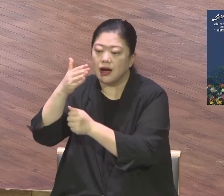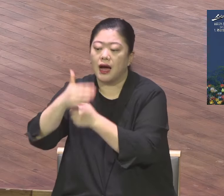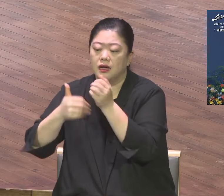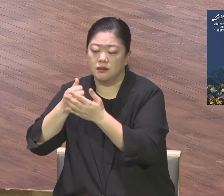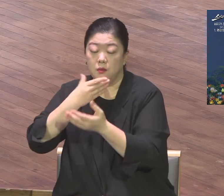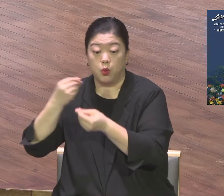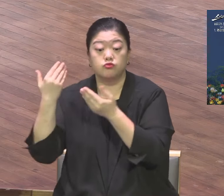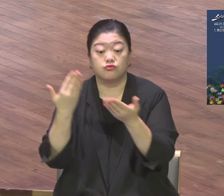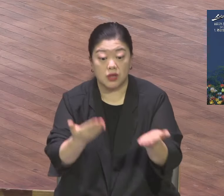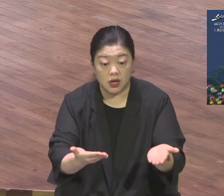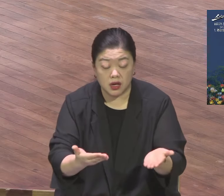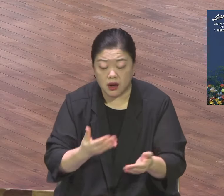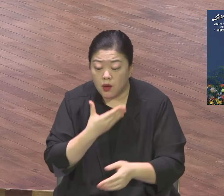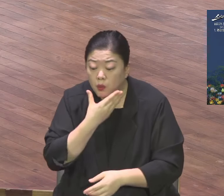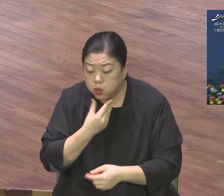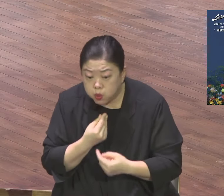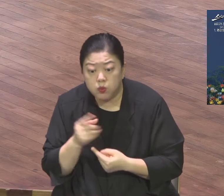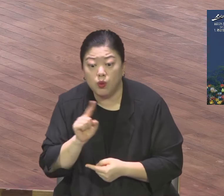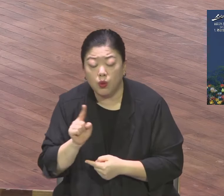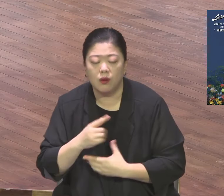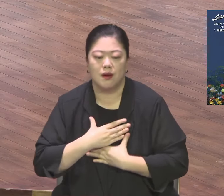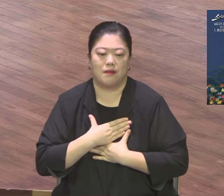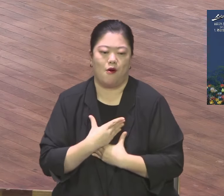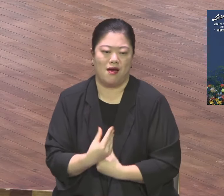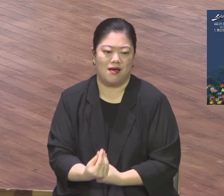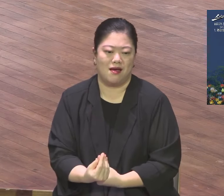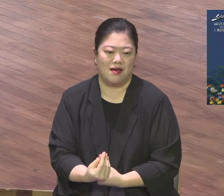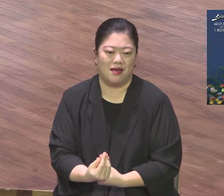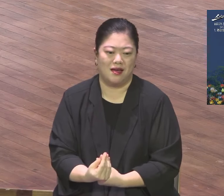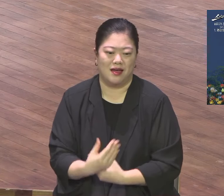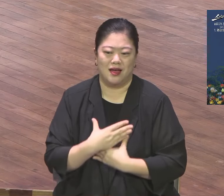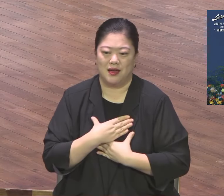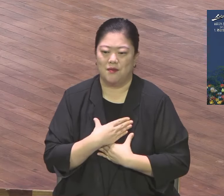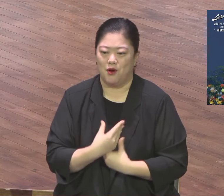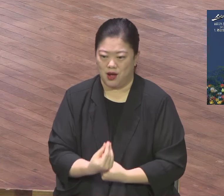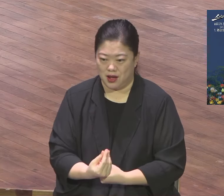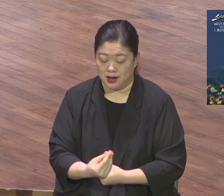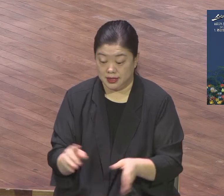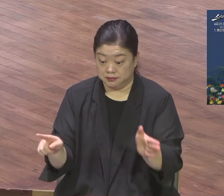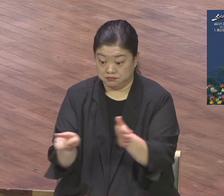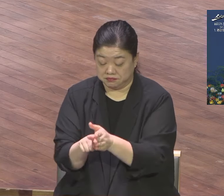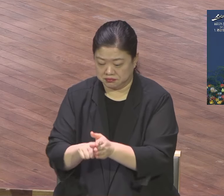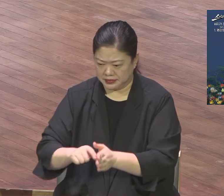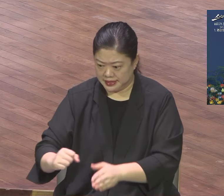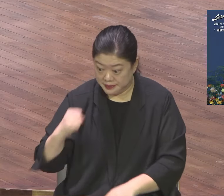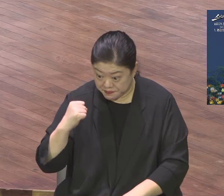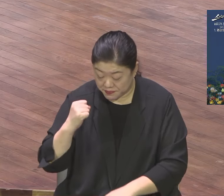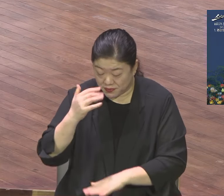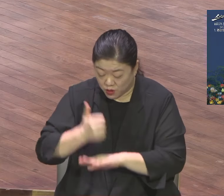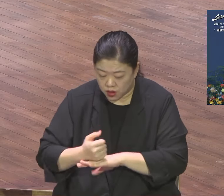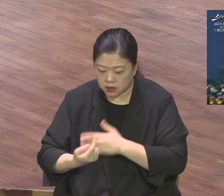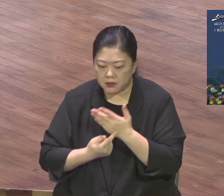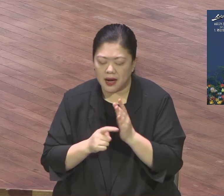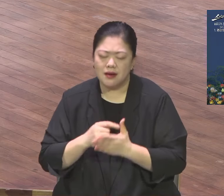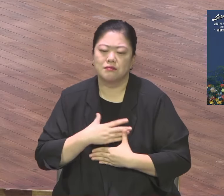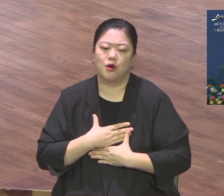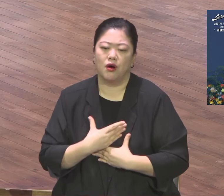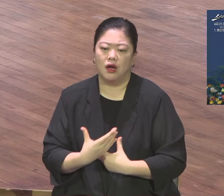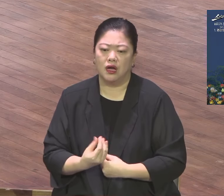3절에 말했어요. 평강이다 그랬어요. 평강. 심지가 견고한 사람을 주어지는 축복이